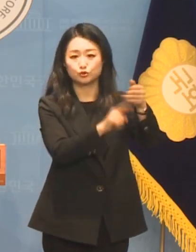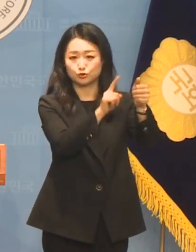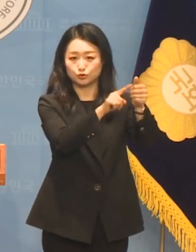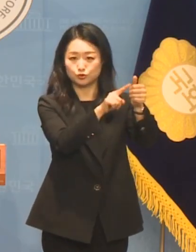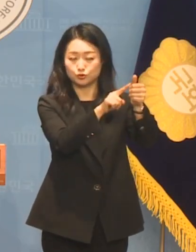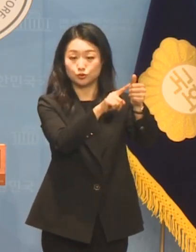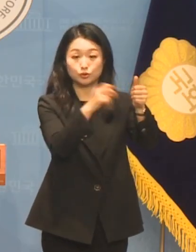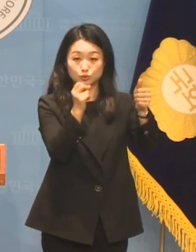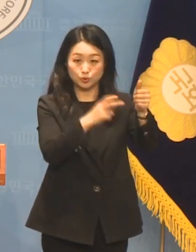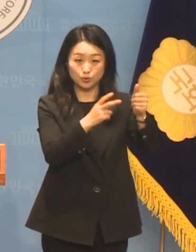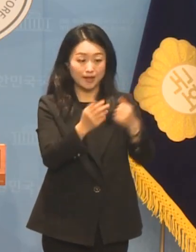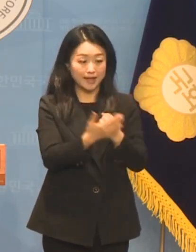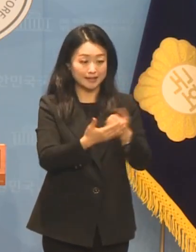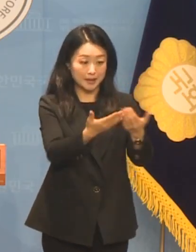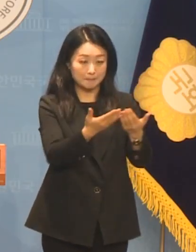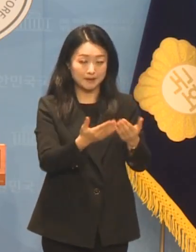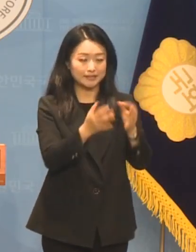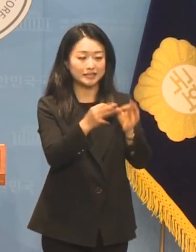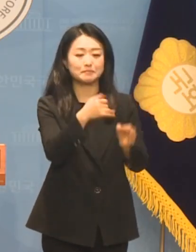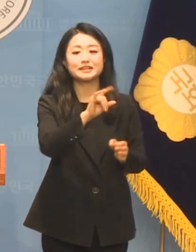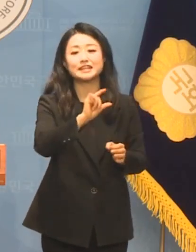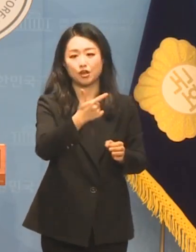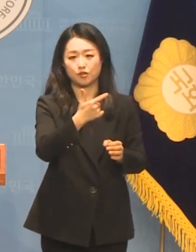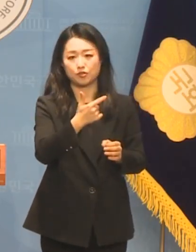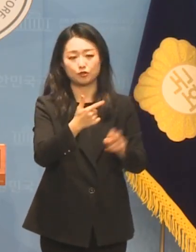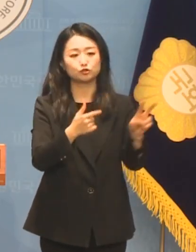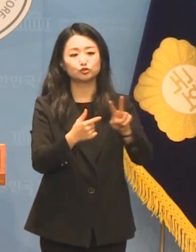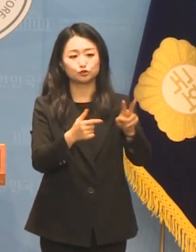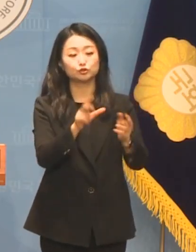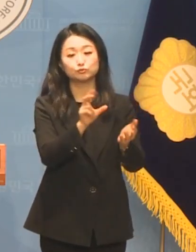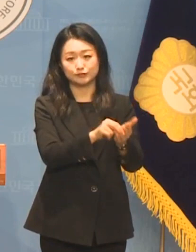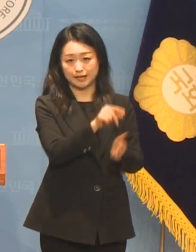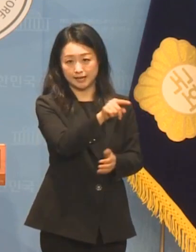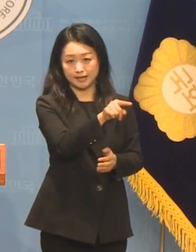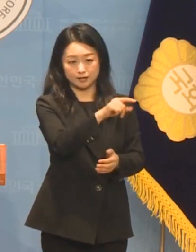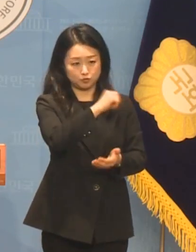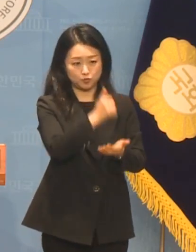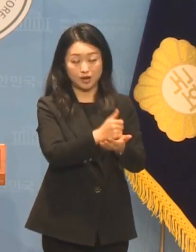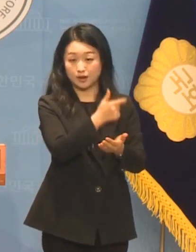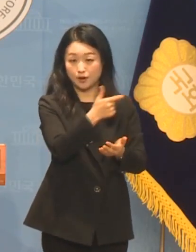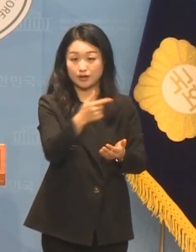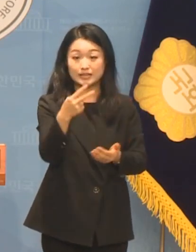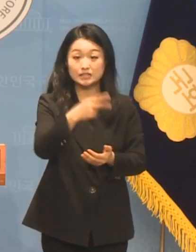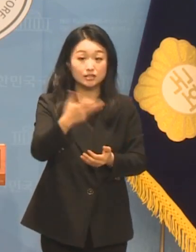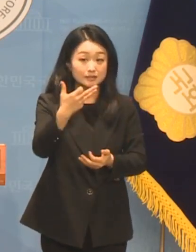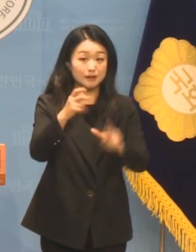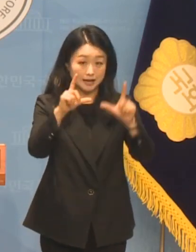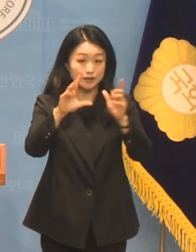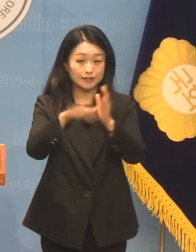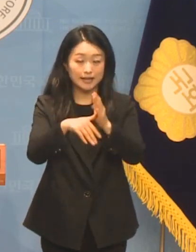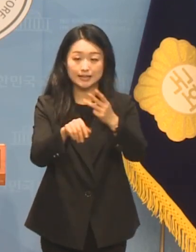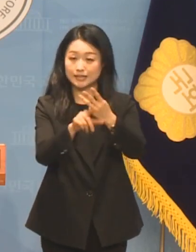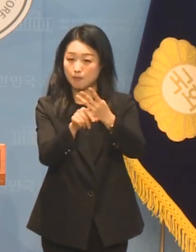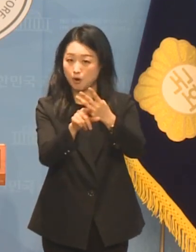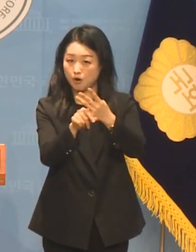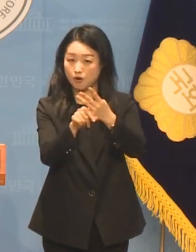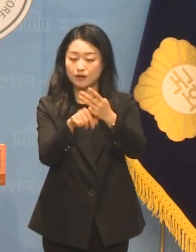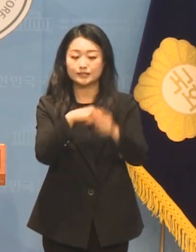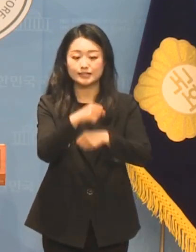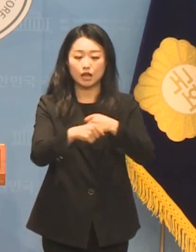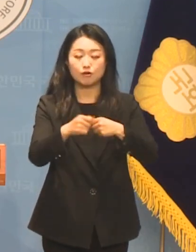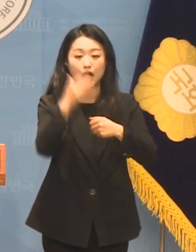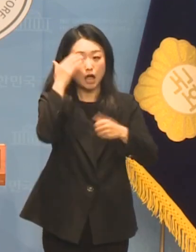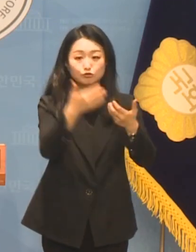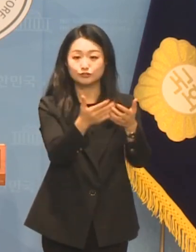이 사건의 최대 수혜자인 김기현 의원입니다. 2018년 3월 당시